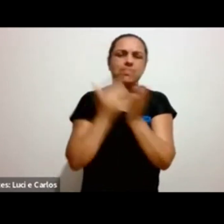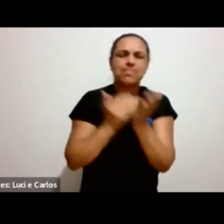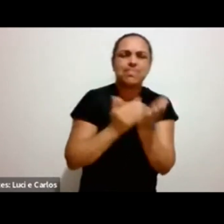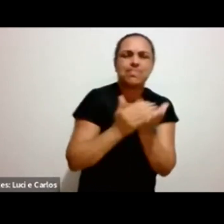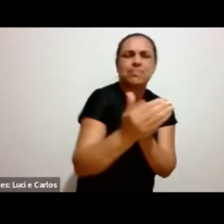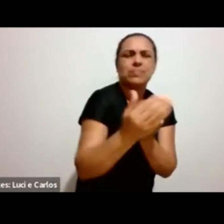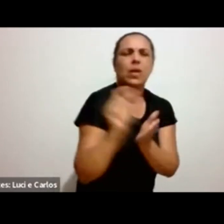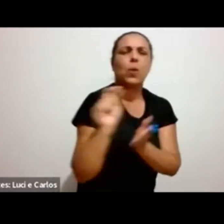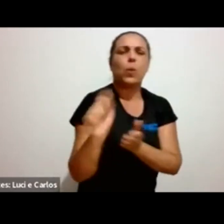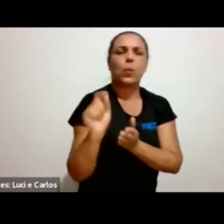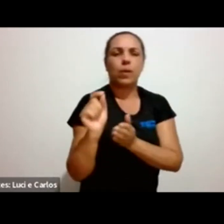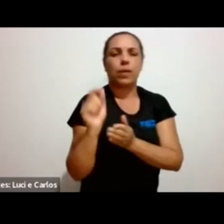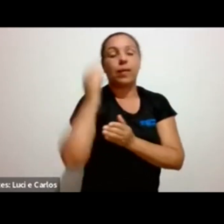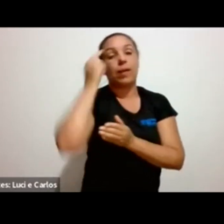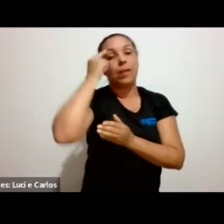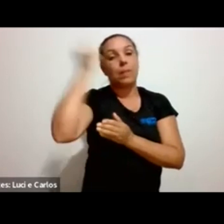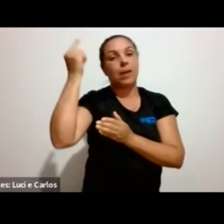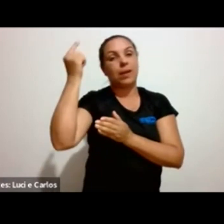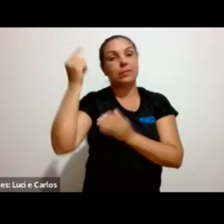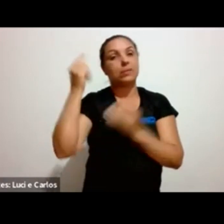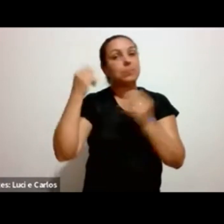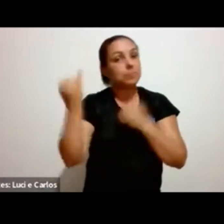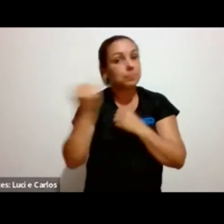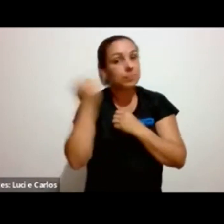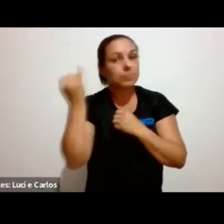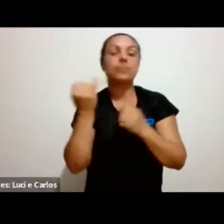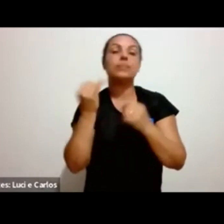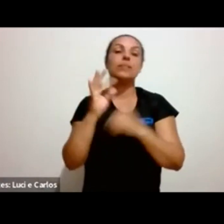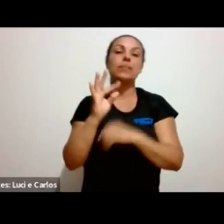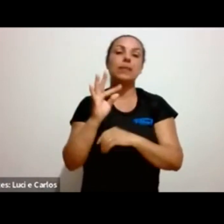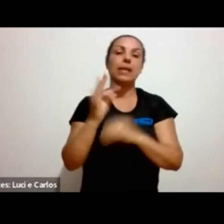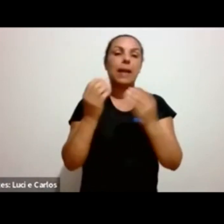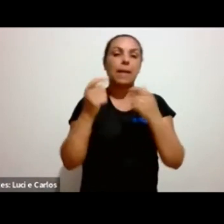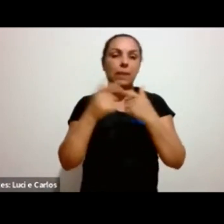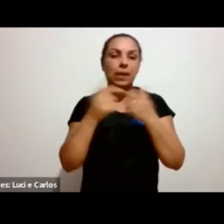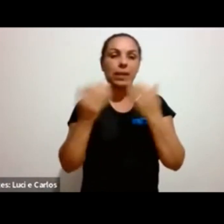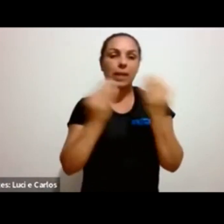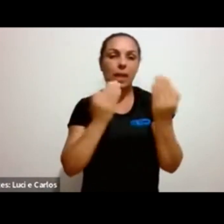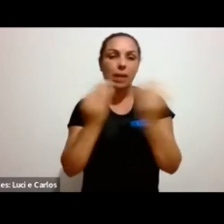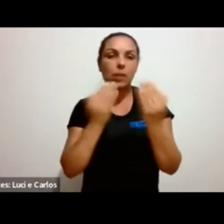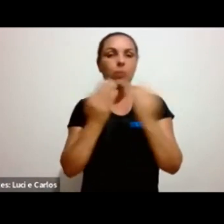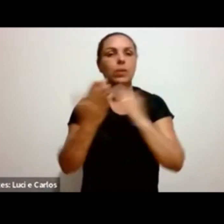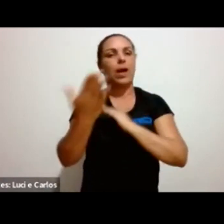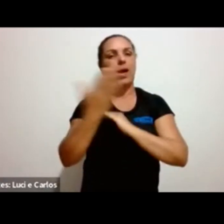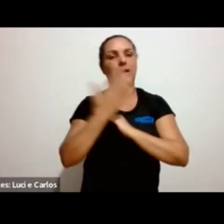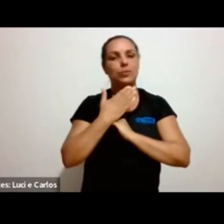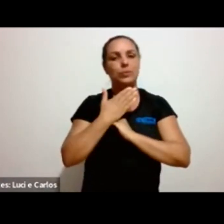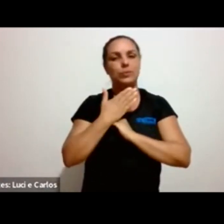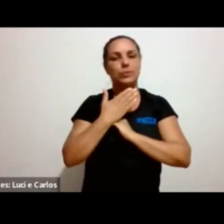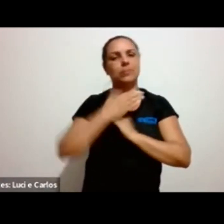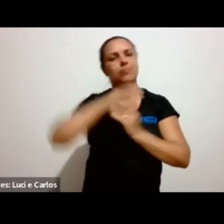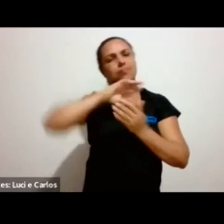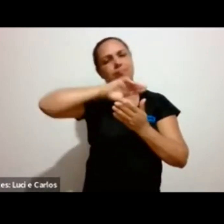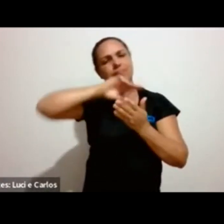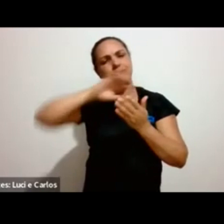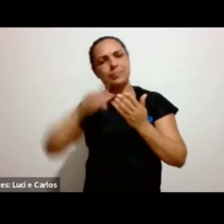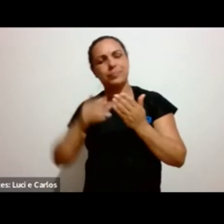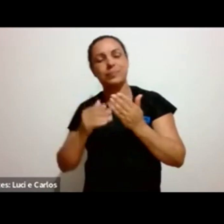precisando. E quando essa técnica ela é realizada corretamente, ajuda a liberar o